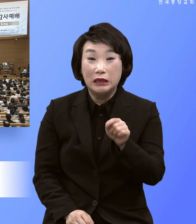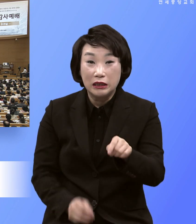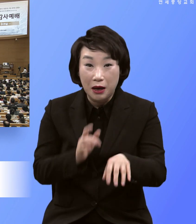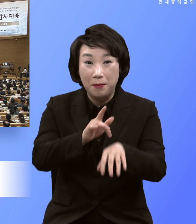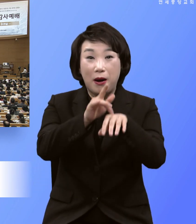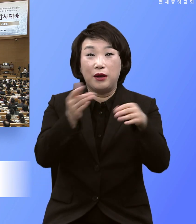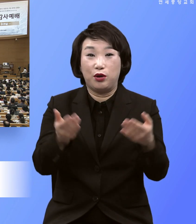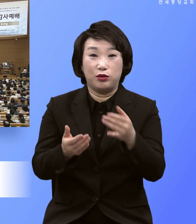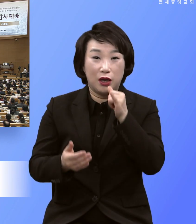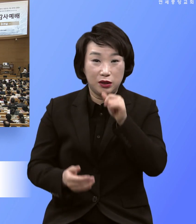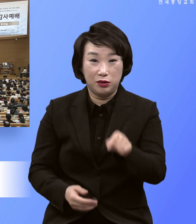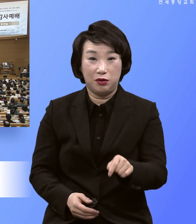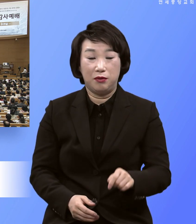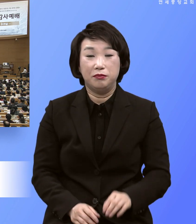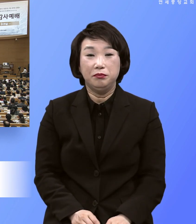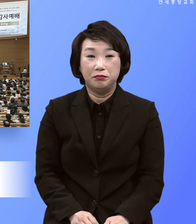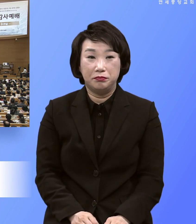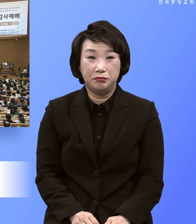그놈이 마귀 역사라요.